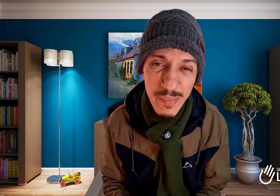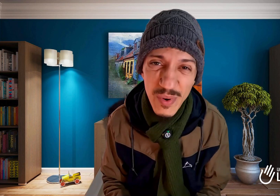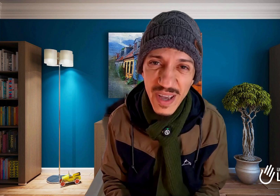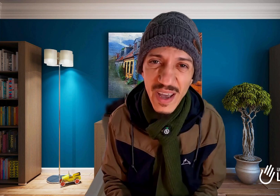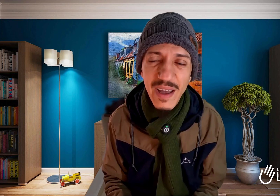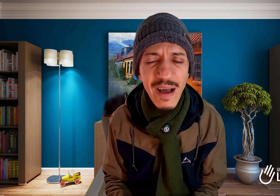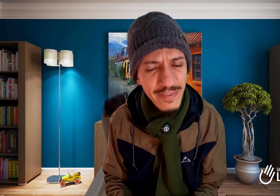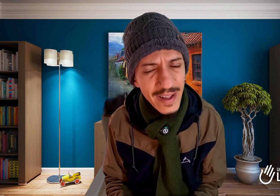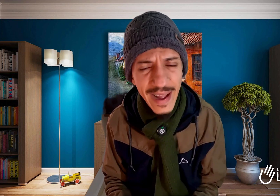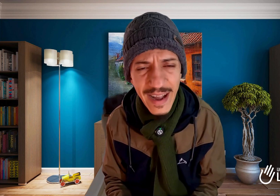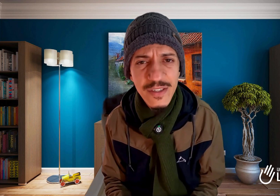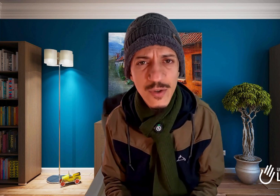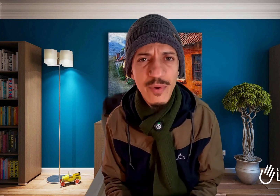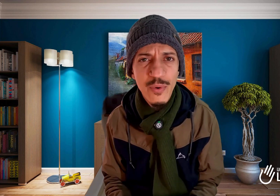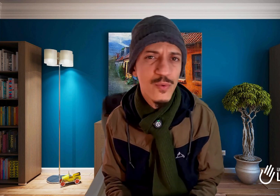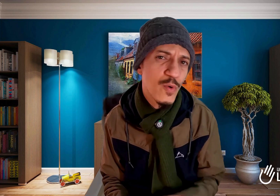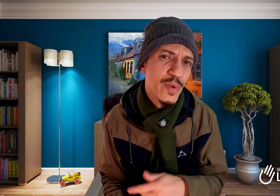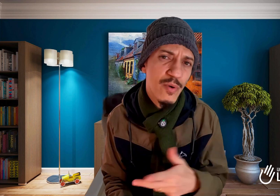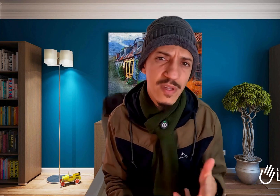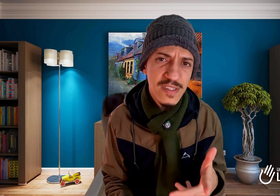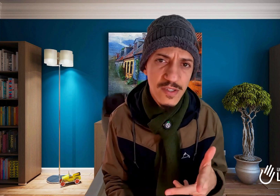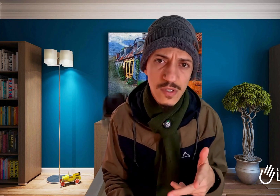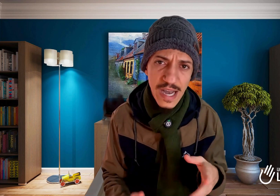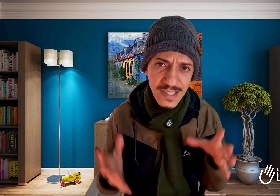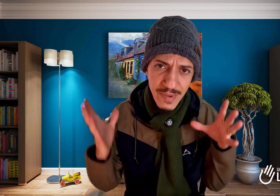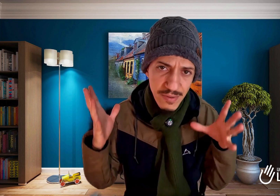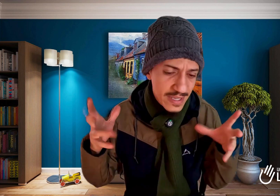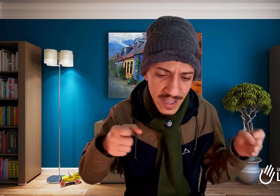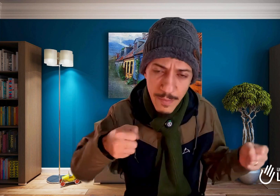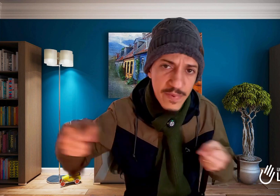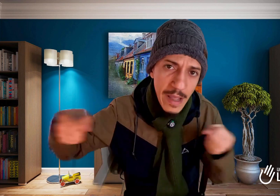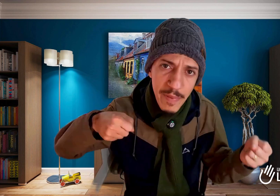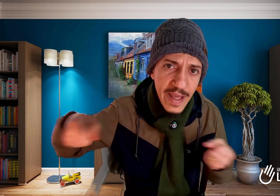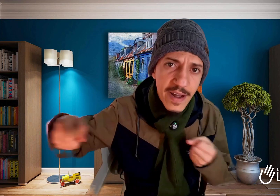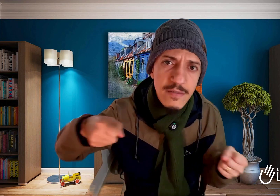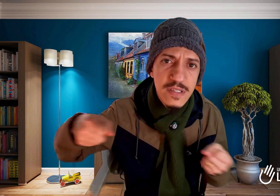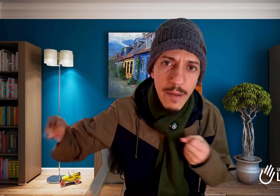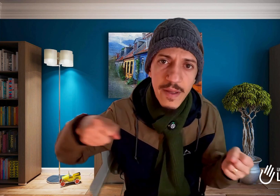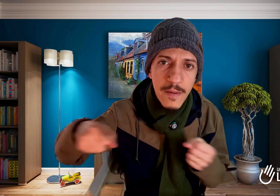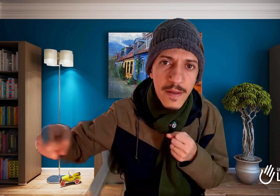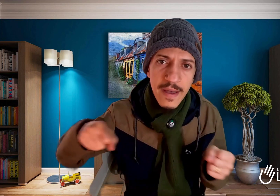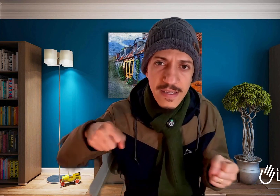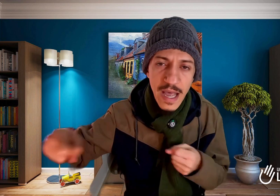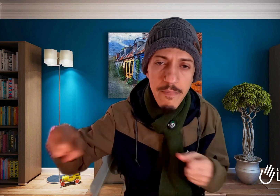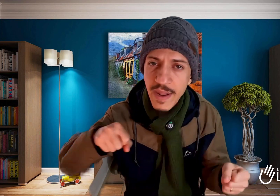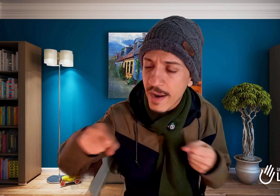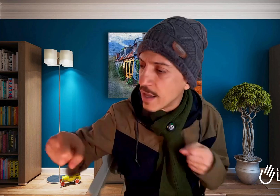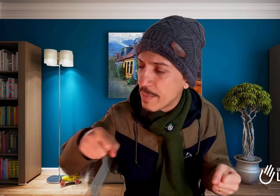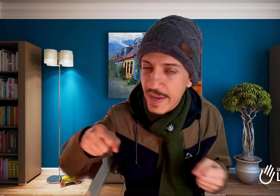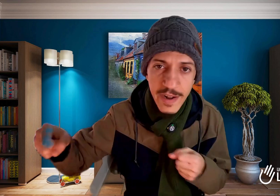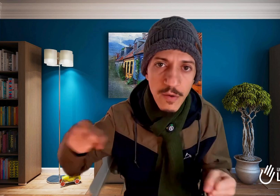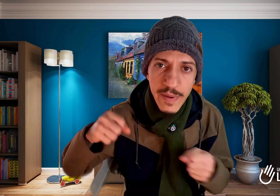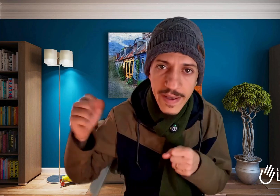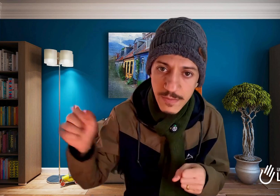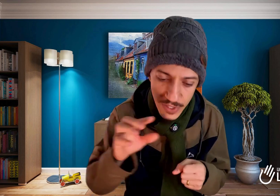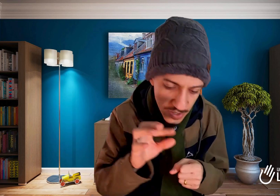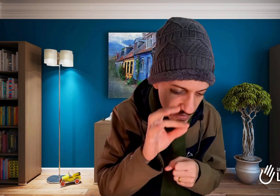porque a verdade sobre o YouTube e outras redes sociais é meio que você tem que sair peneirando, sabe? sair peneirando mesmo, e